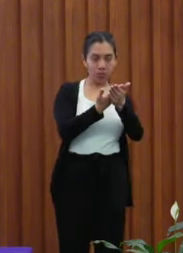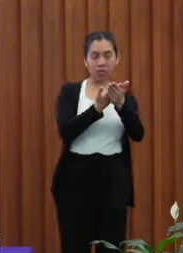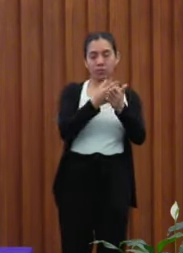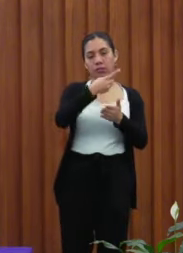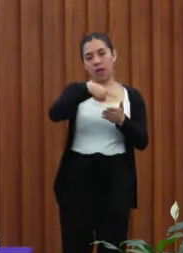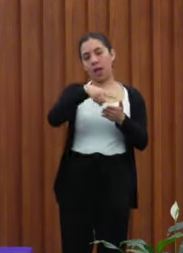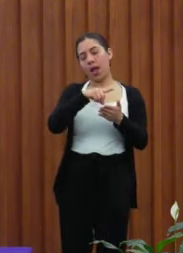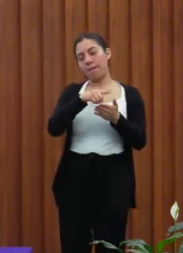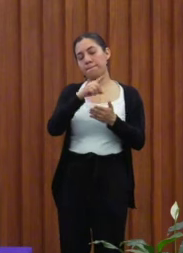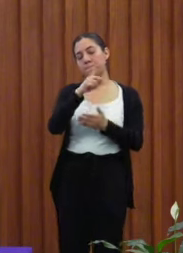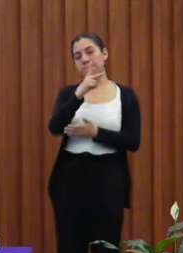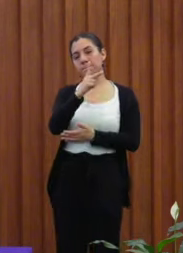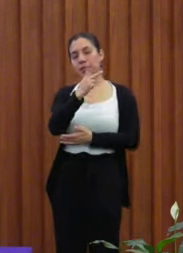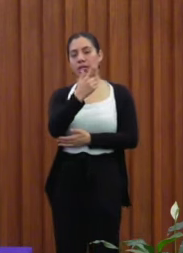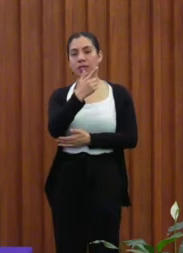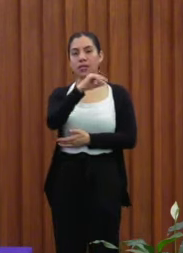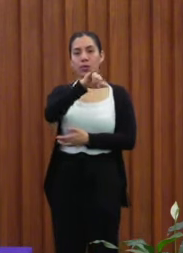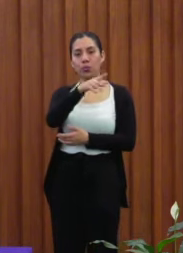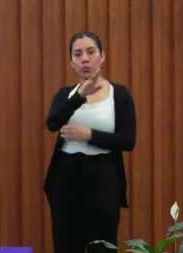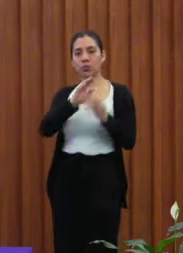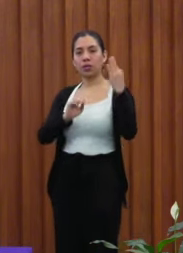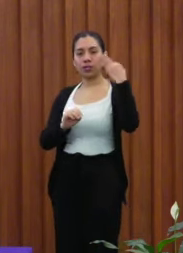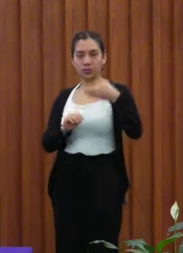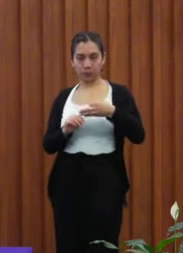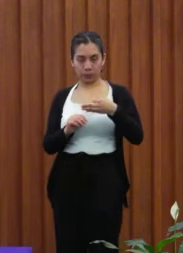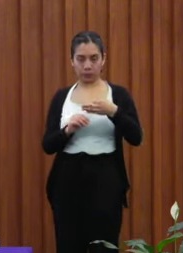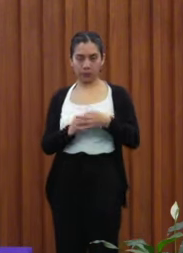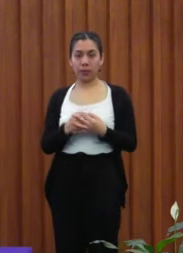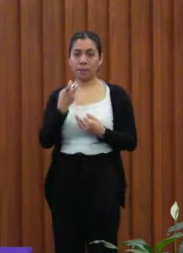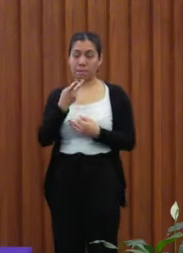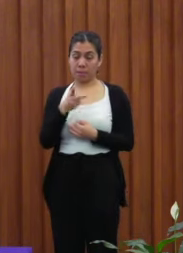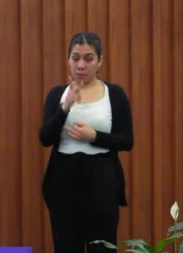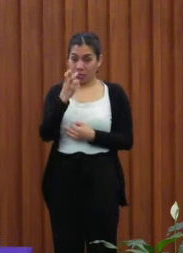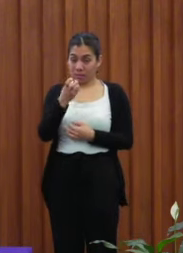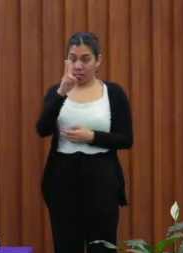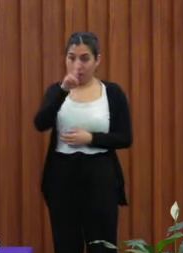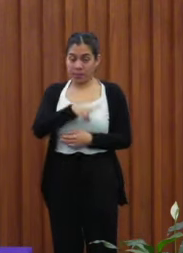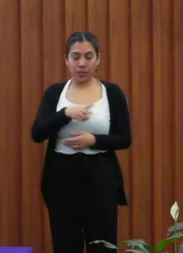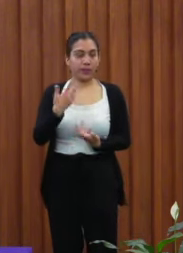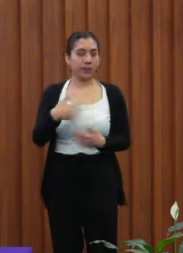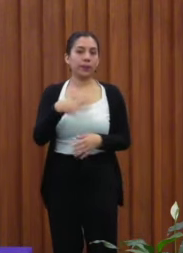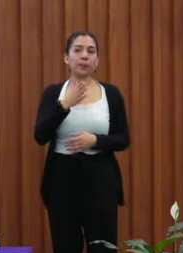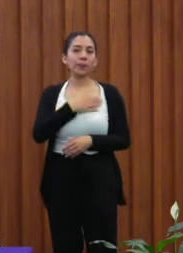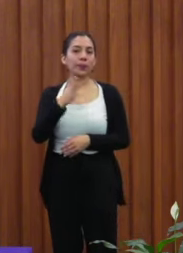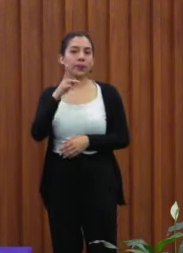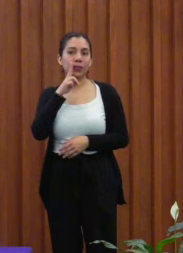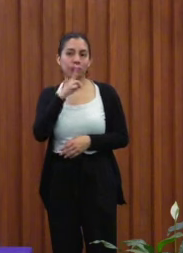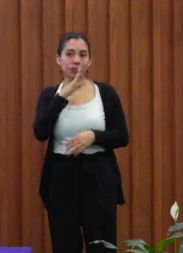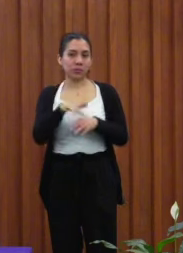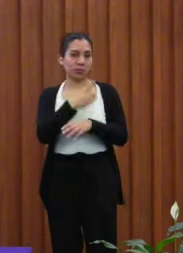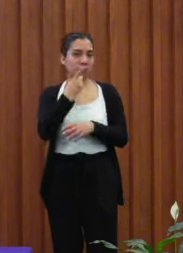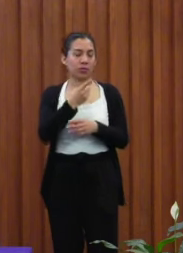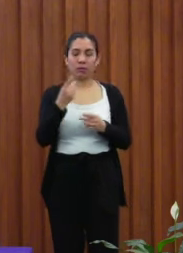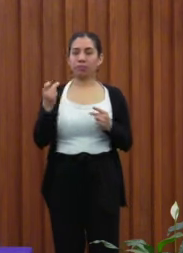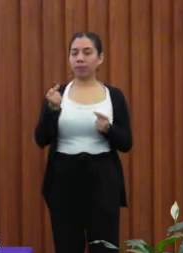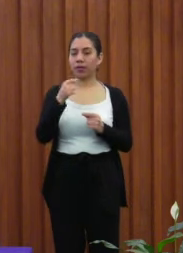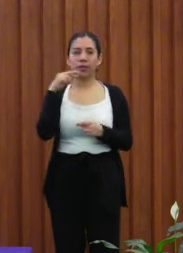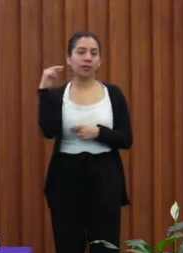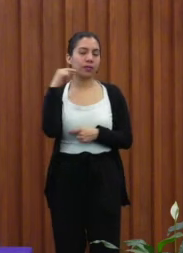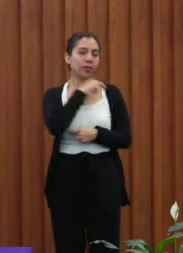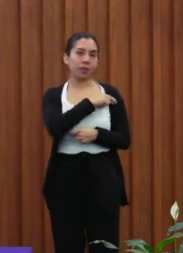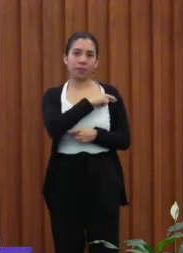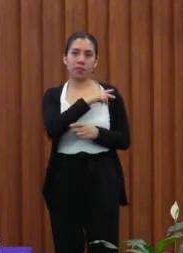aceptados y atendidos, pero quiero decirles que esto es una muy buena noticia. La han aceptado en un tiempo récord, no la aceptaron con